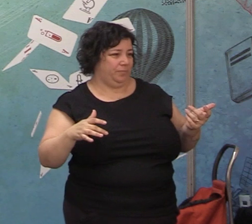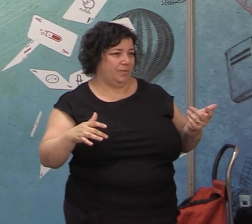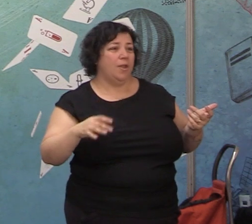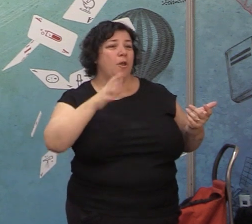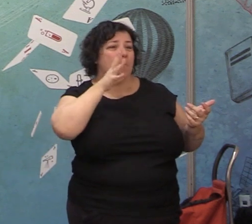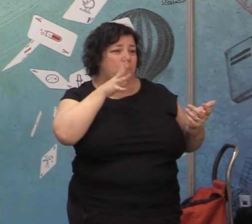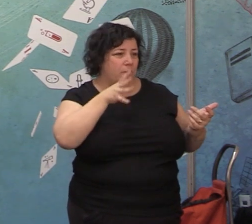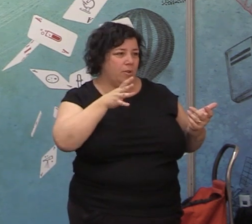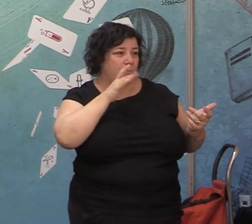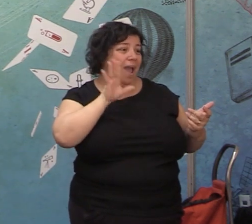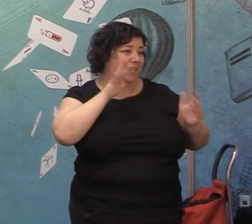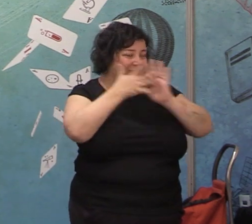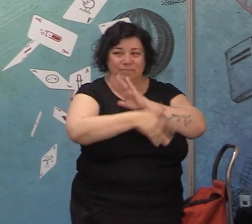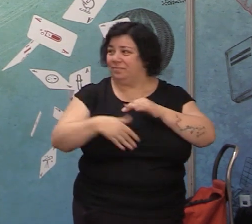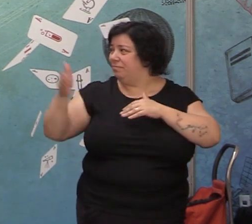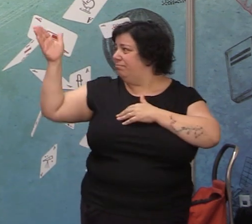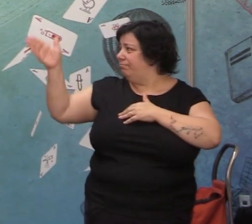¿Por qué? Por todo esto.